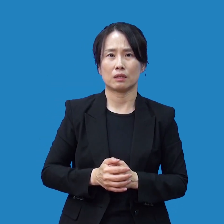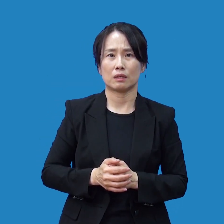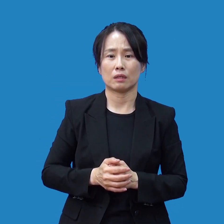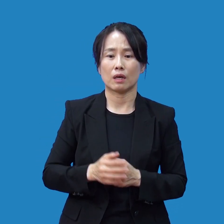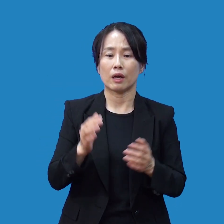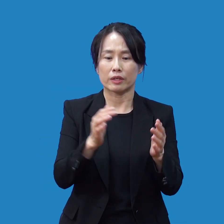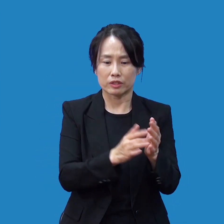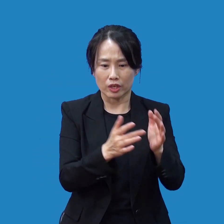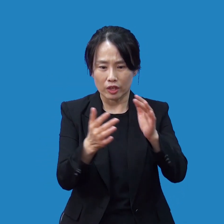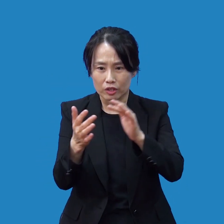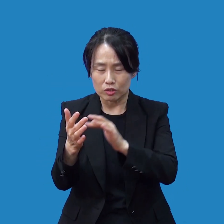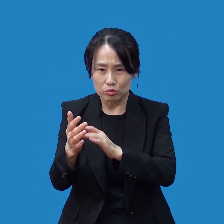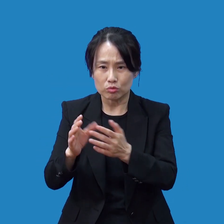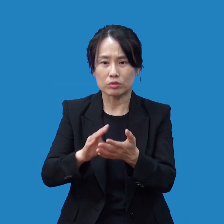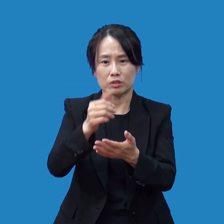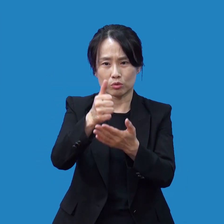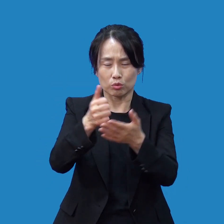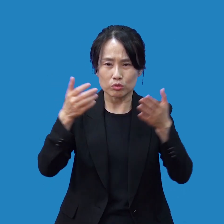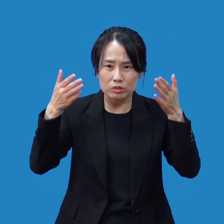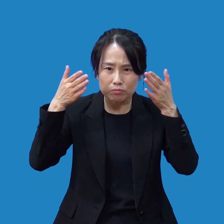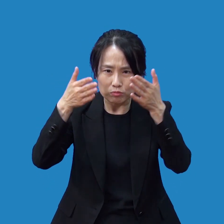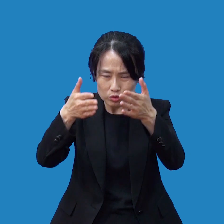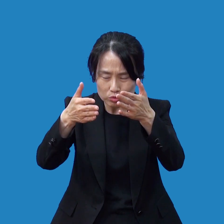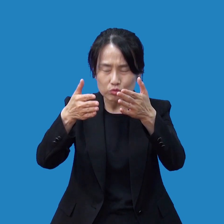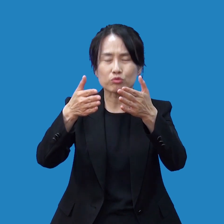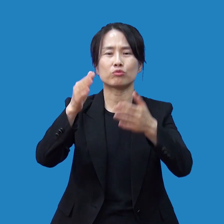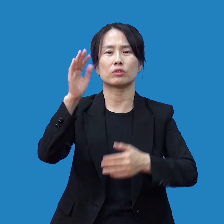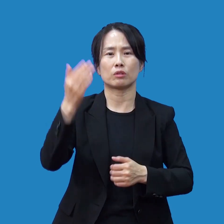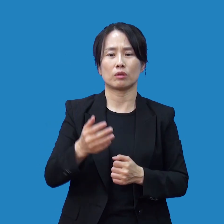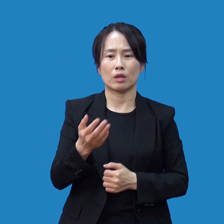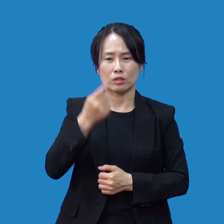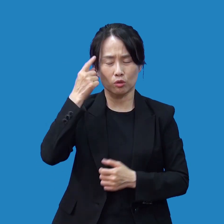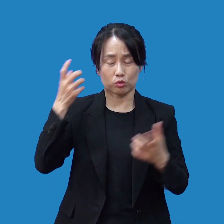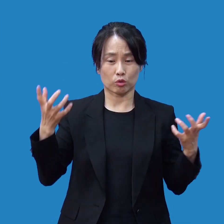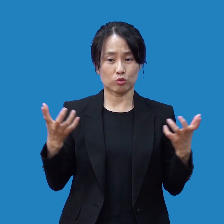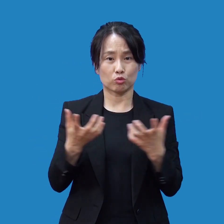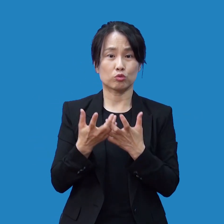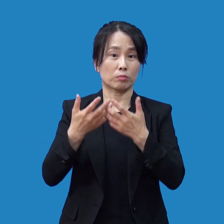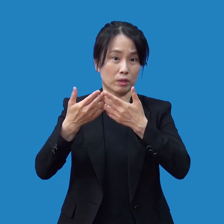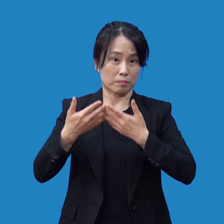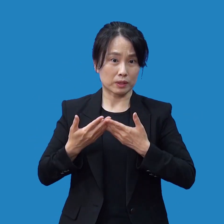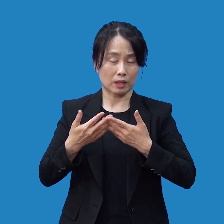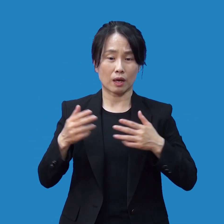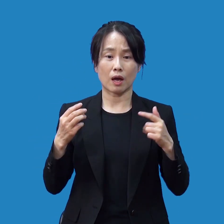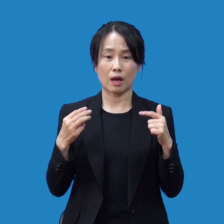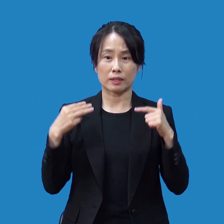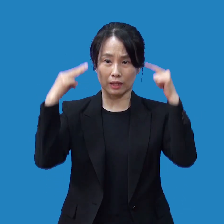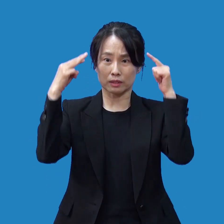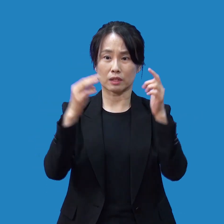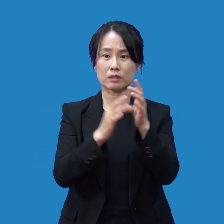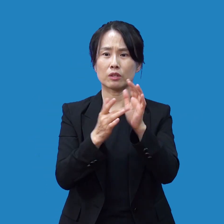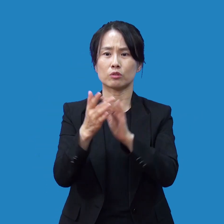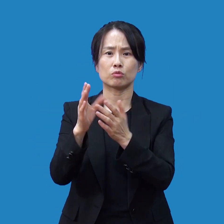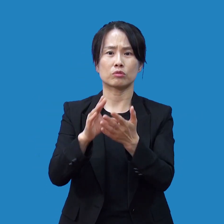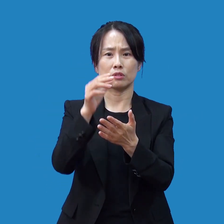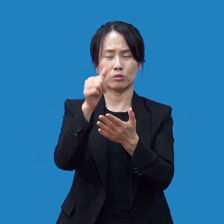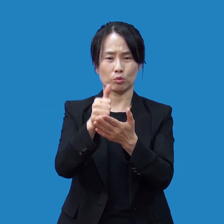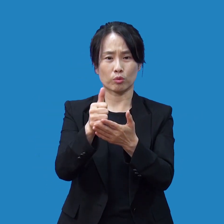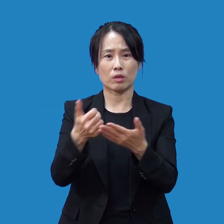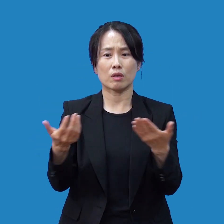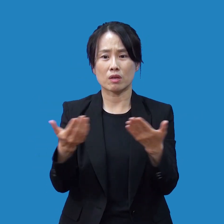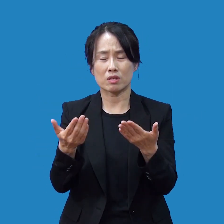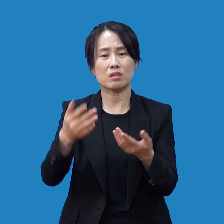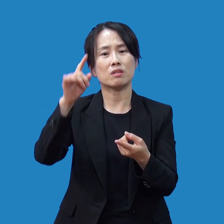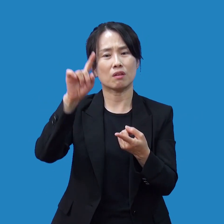되신 예수 그리스도께 주목하고 있습니다. 성령의 충만함을 입어 나사렛 예수 그리스도의 사역과 생애가